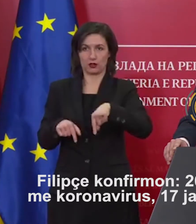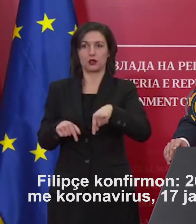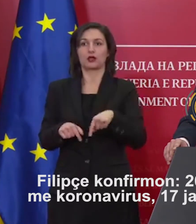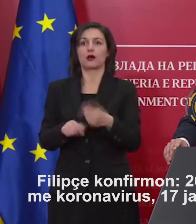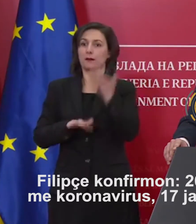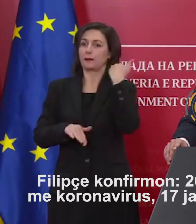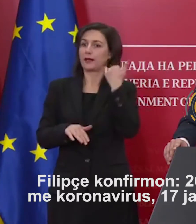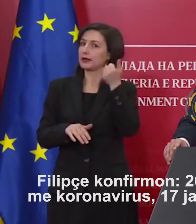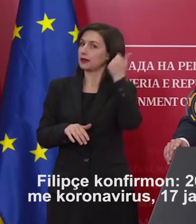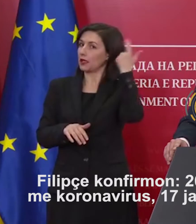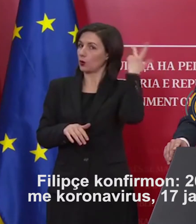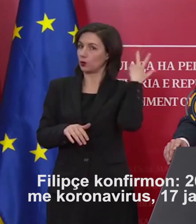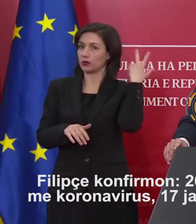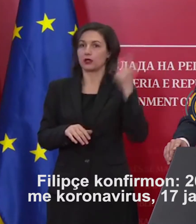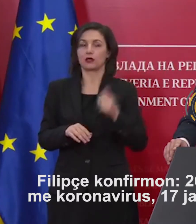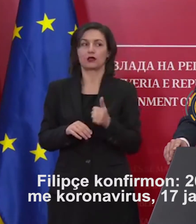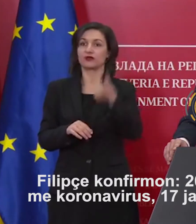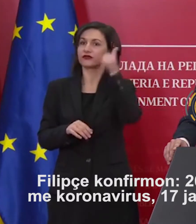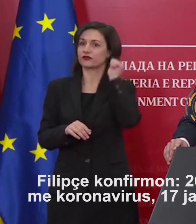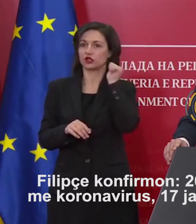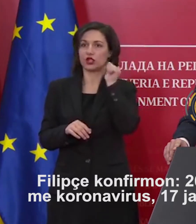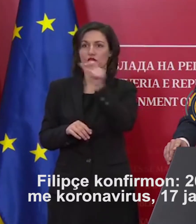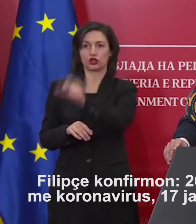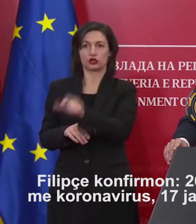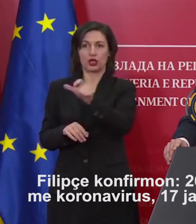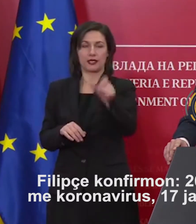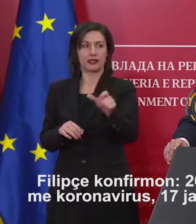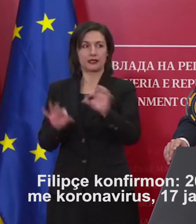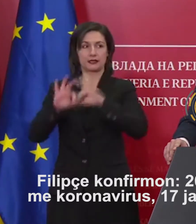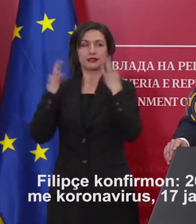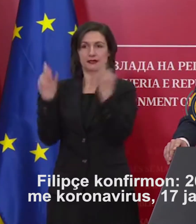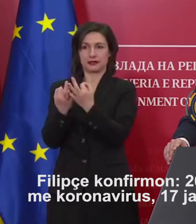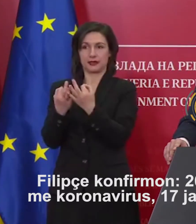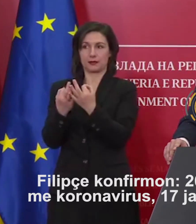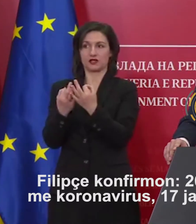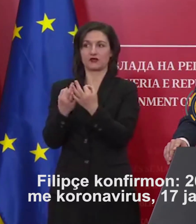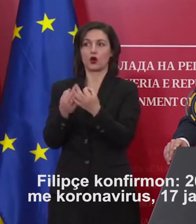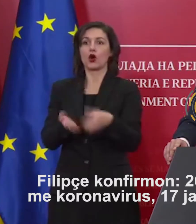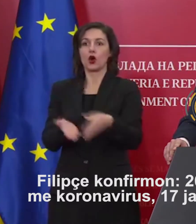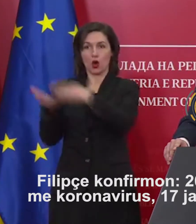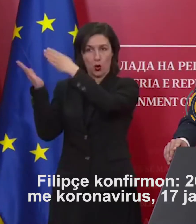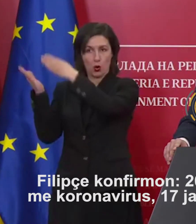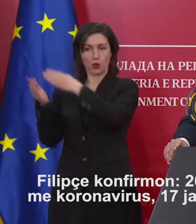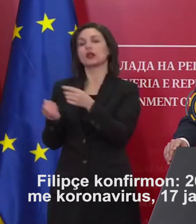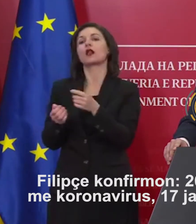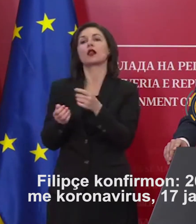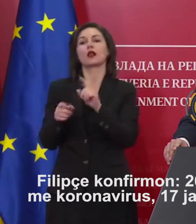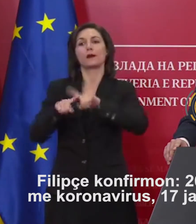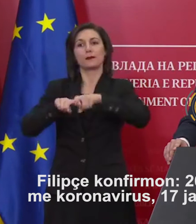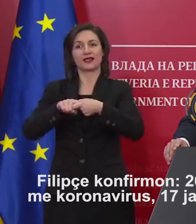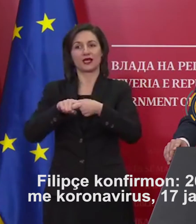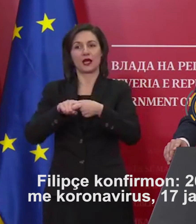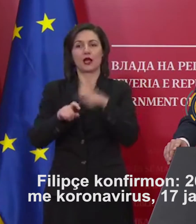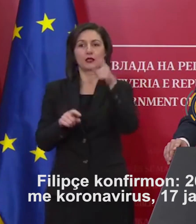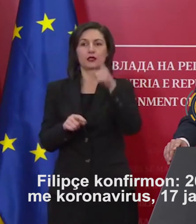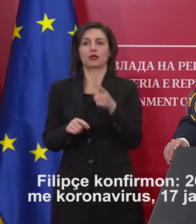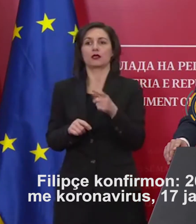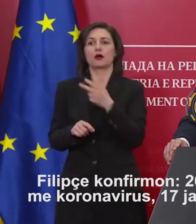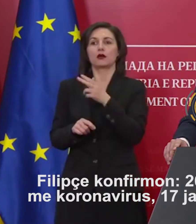дена. Вчера член на семејството ги однел материјалите на клиниката Жан Митрев, каде